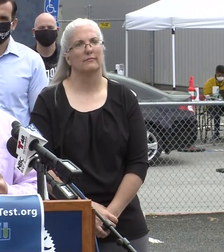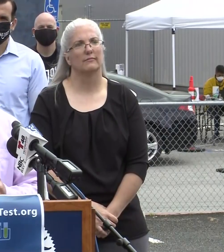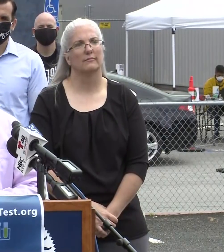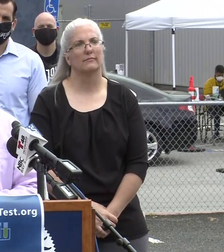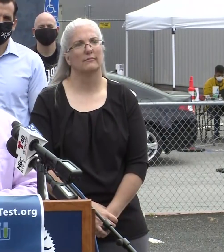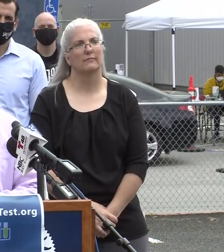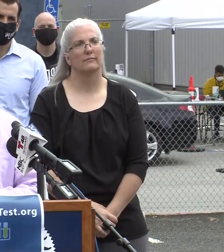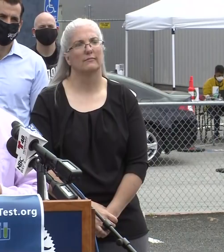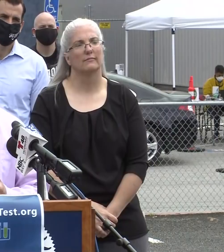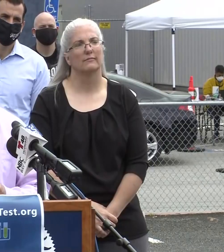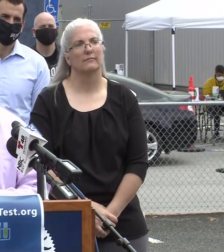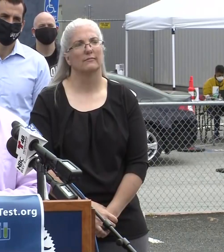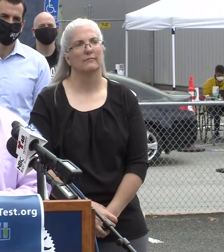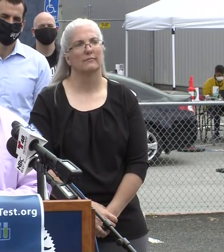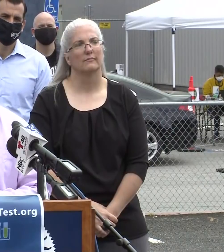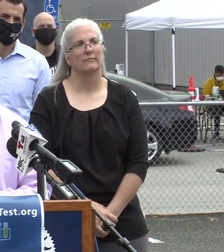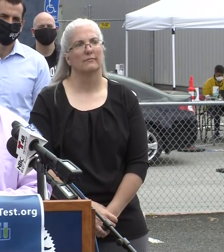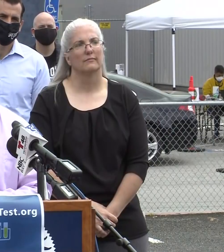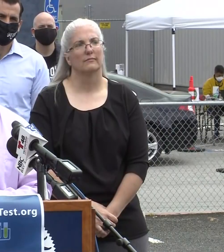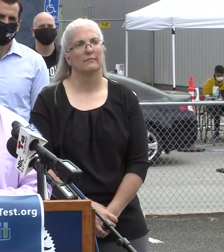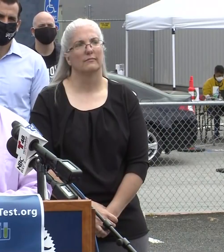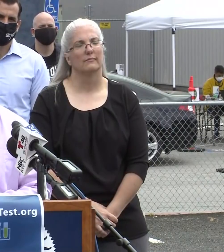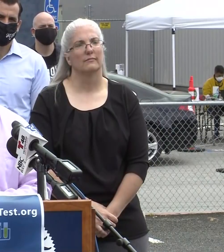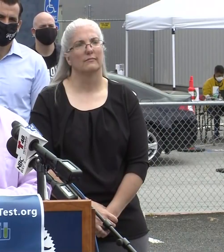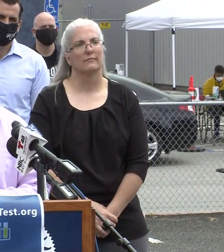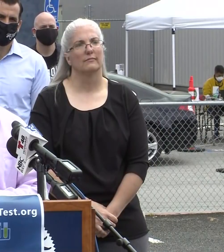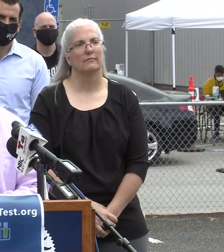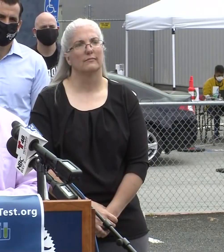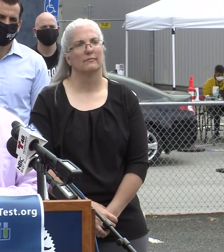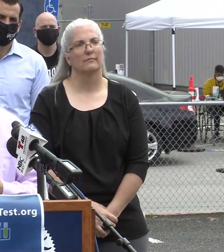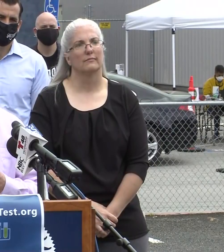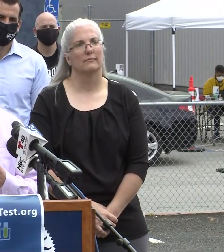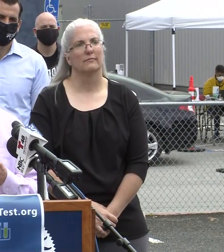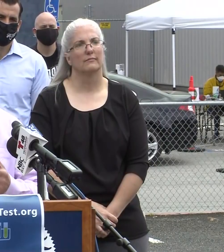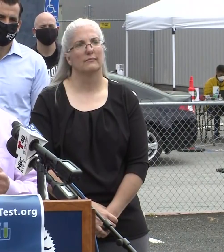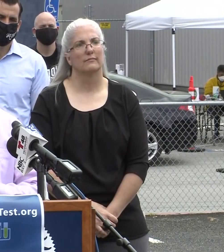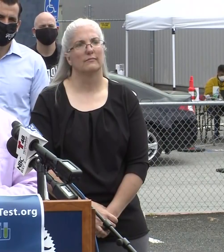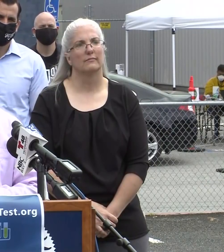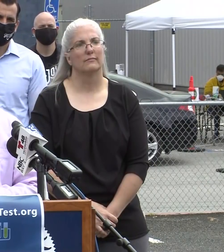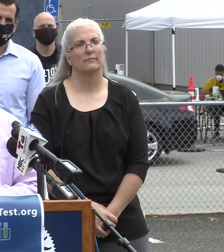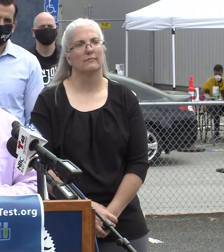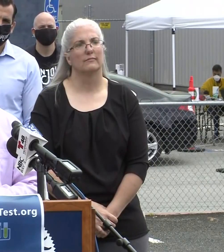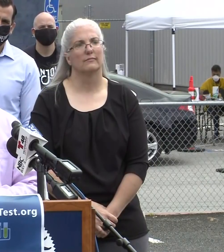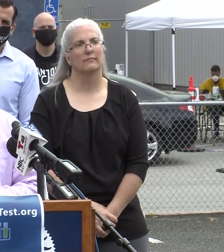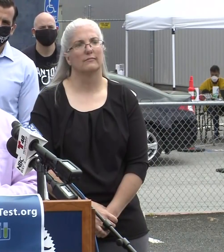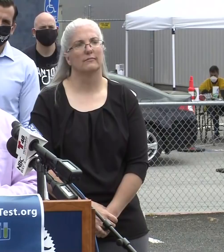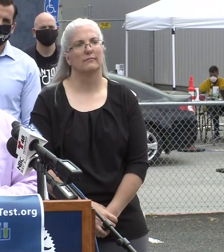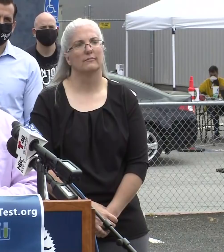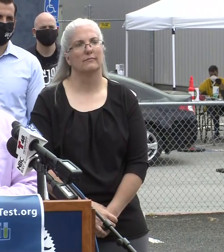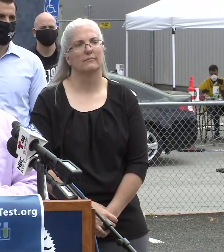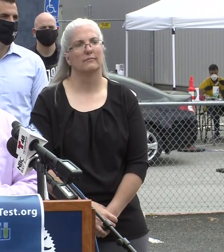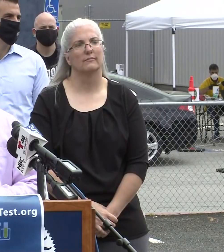triệu chứng gì cả. Nếu quý vị thắc mắc về cái tình trạng của mình, muốn biết thì cứ đến cái trang web